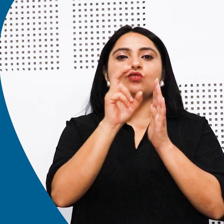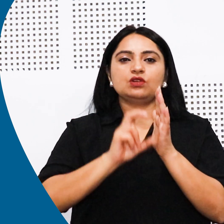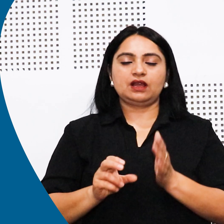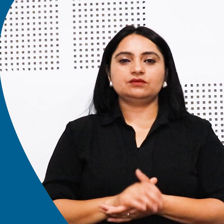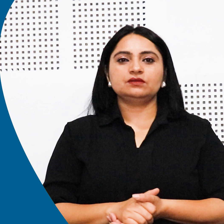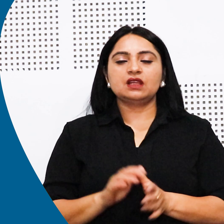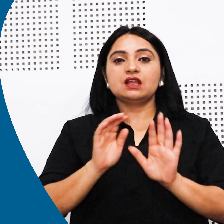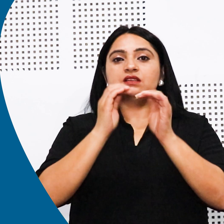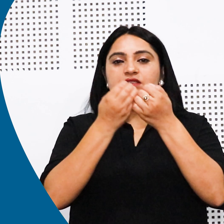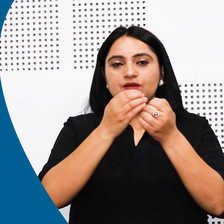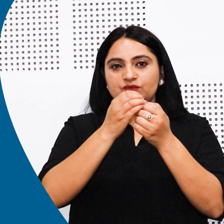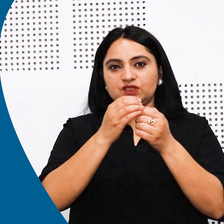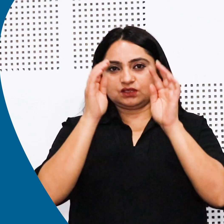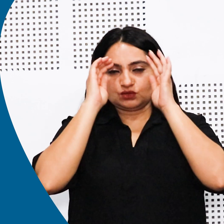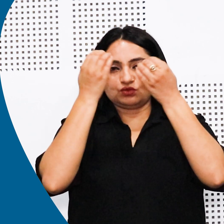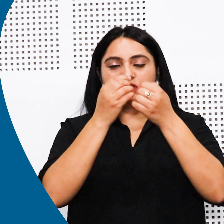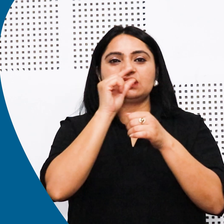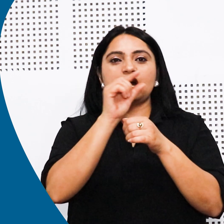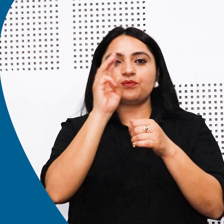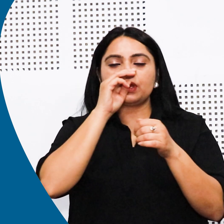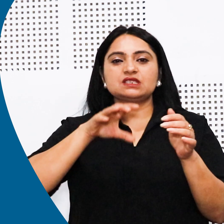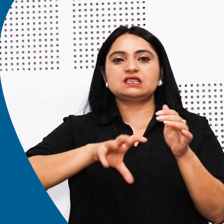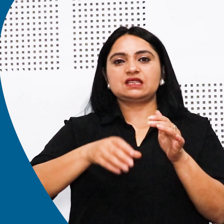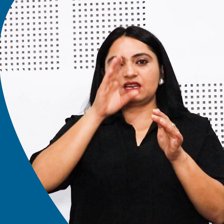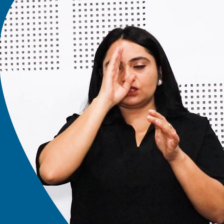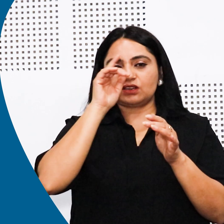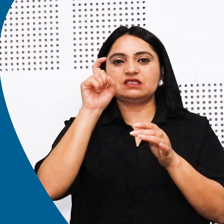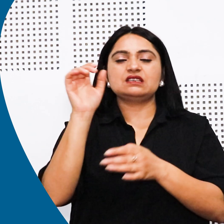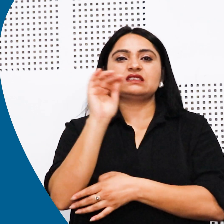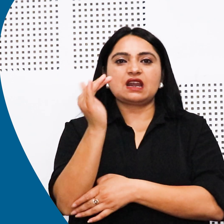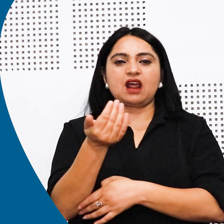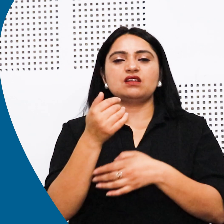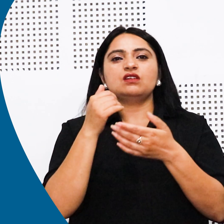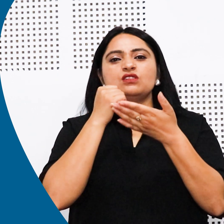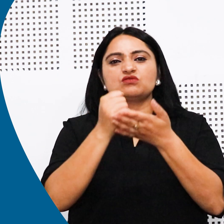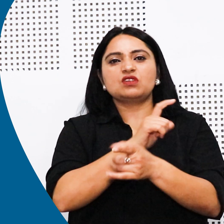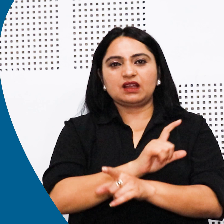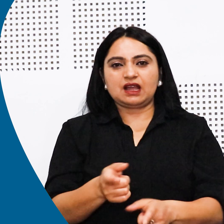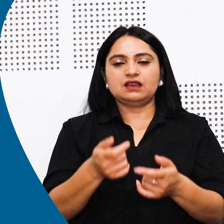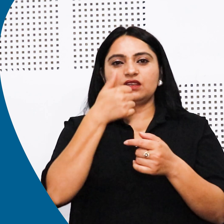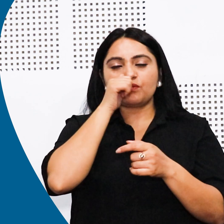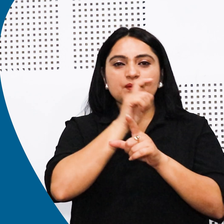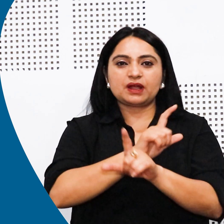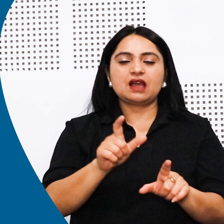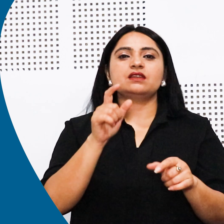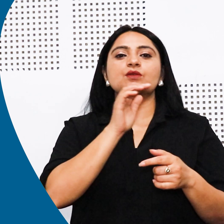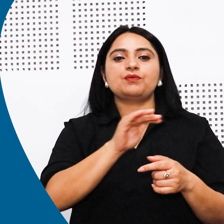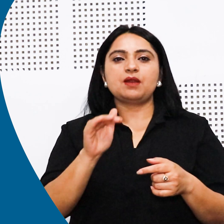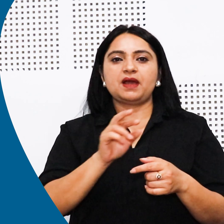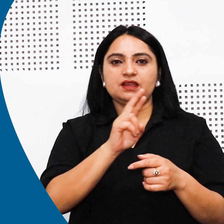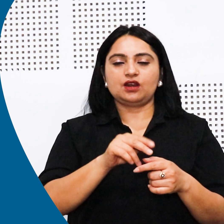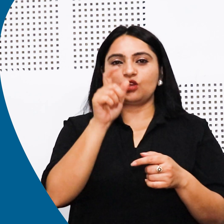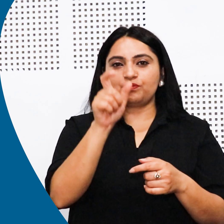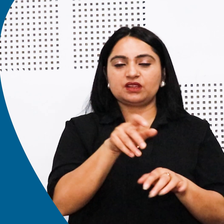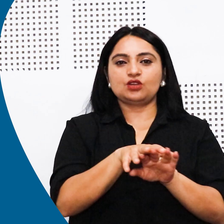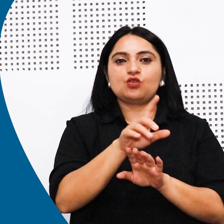दोलखा। सामाजिक सुरक्षा शीर्षकमा स्थानीय सरकारले ज्येष्ठ नागरिक, असहाय र अभिभावकविहीन बालबालिका तथा